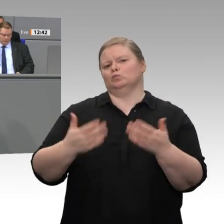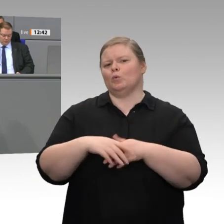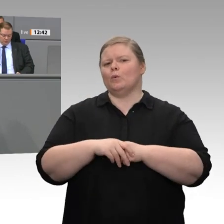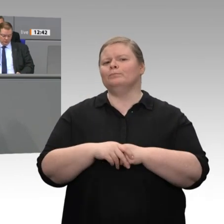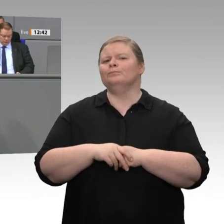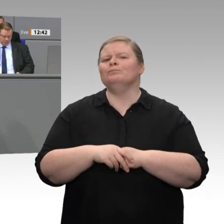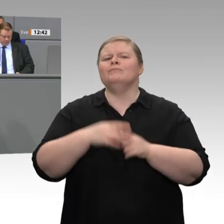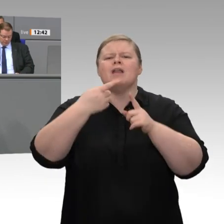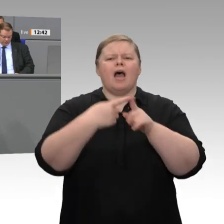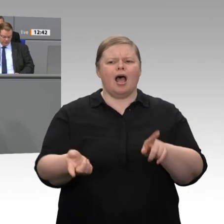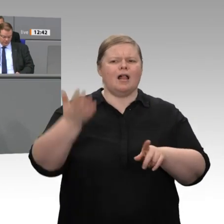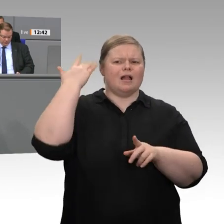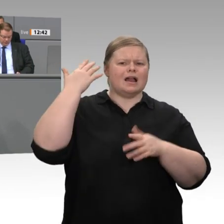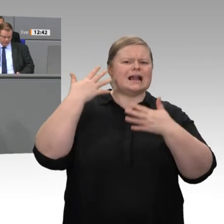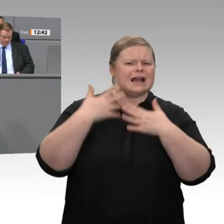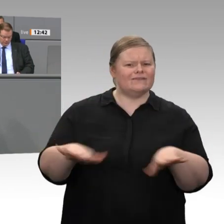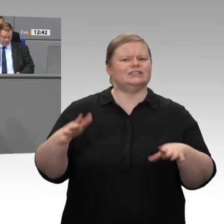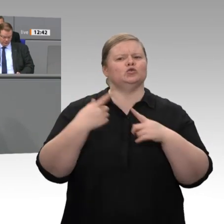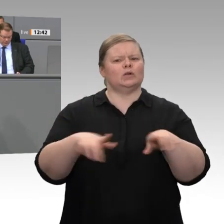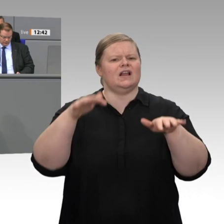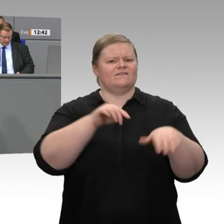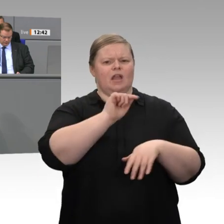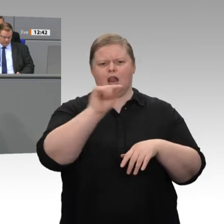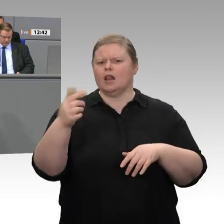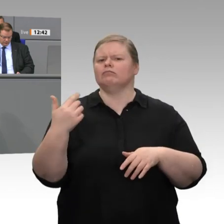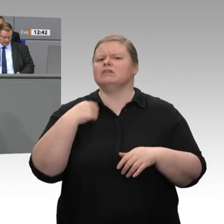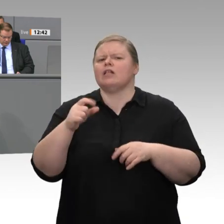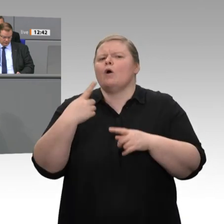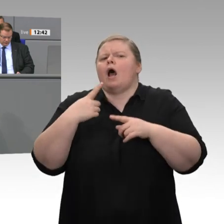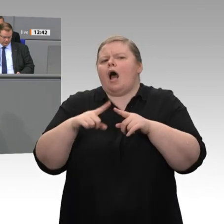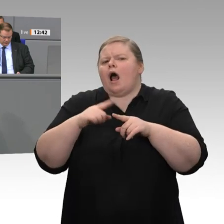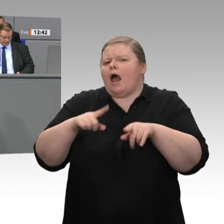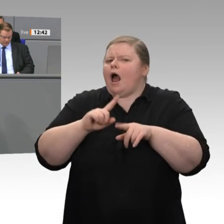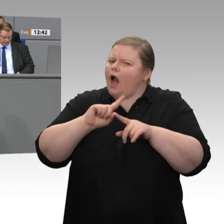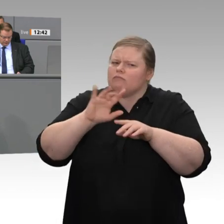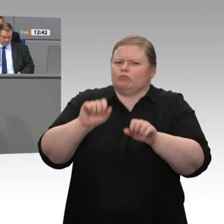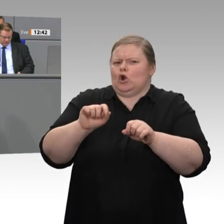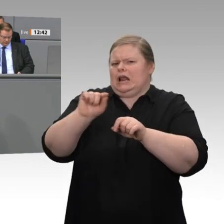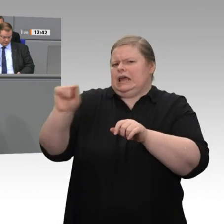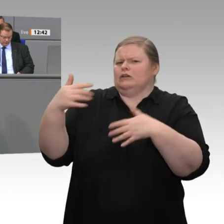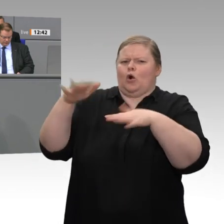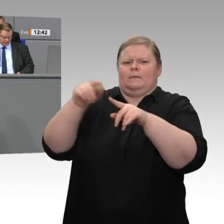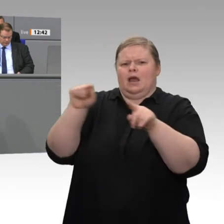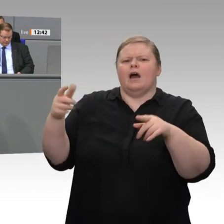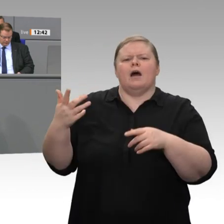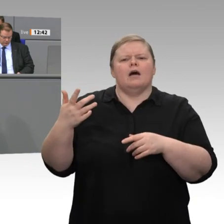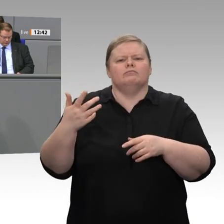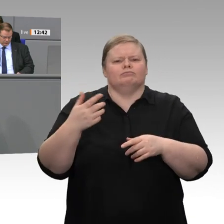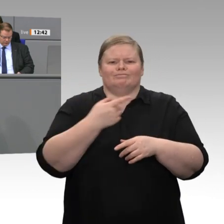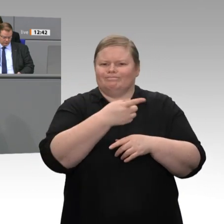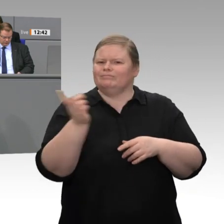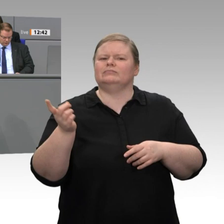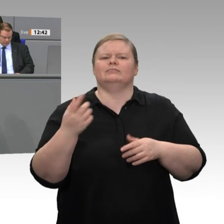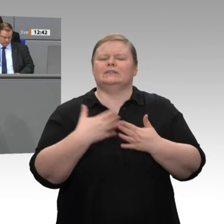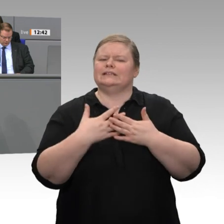noch ein großes Problem ist, und das ist jetzt der eigentliche Haken an der Sache, die Verfahren dauern relativ lange.